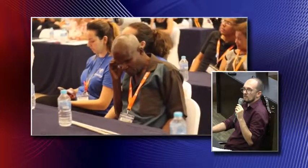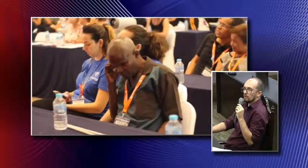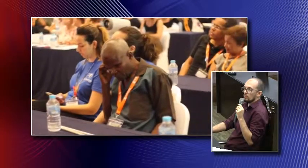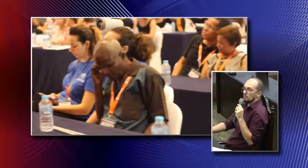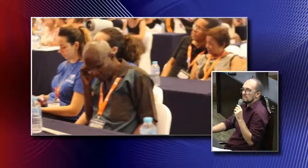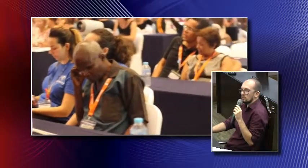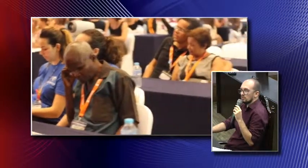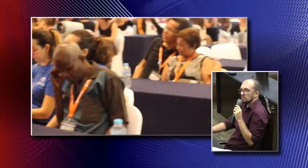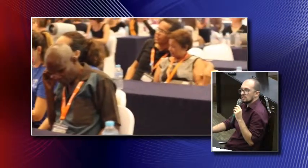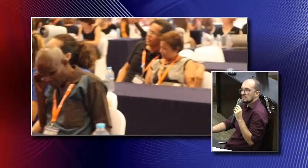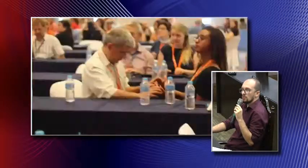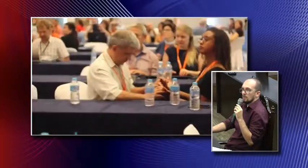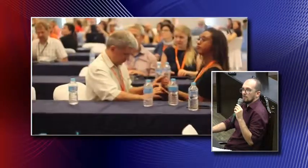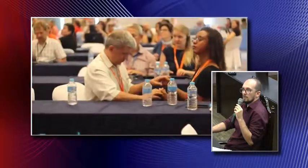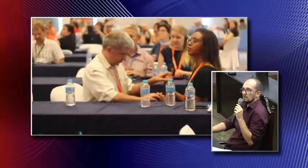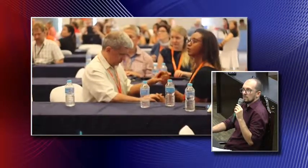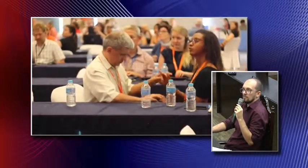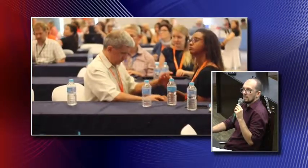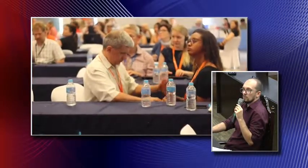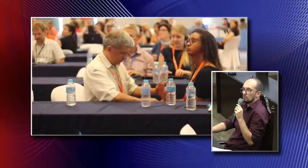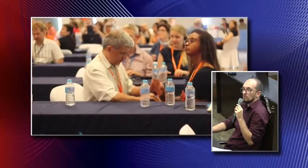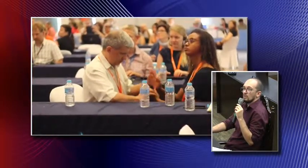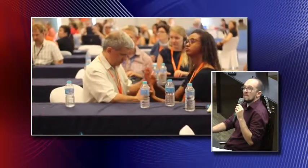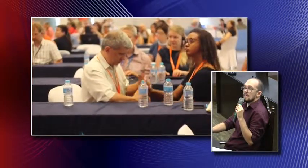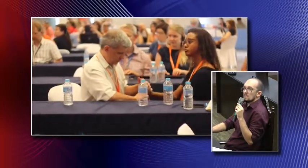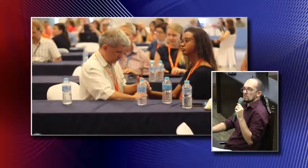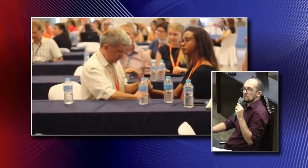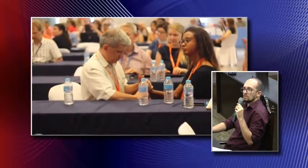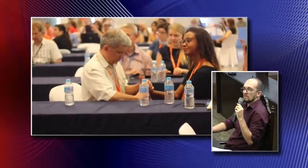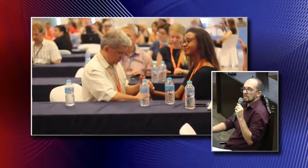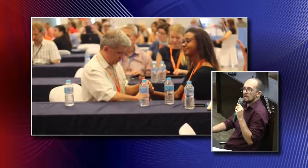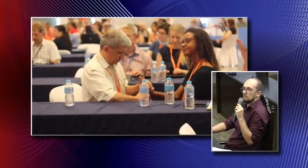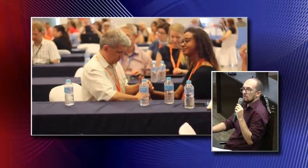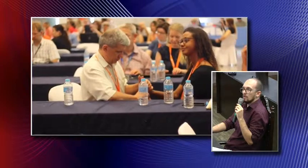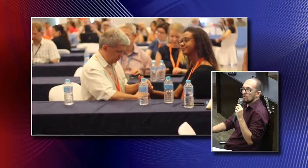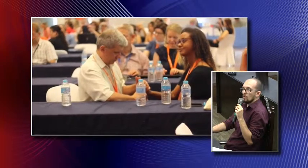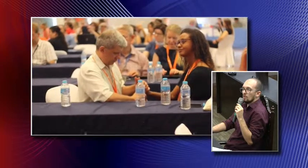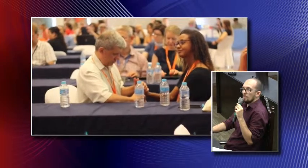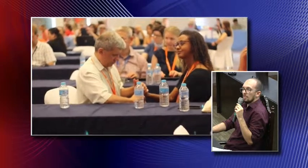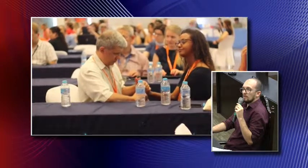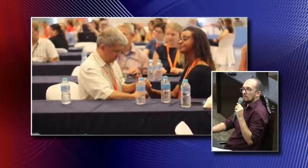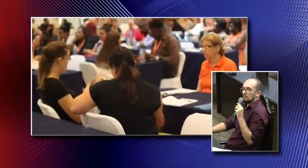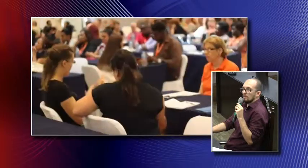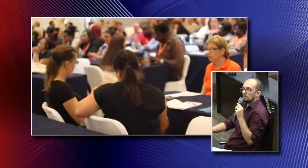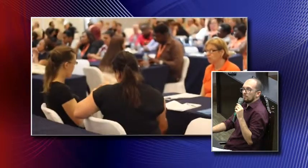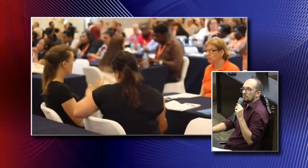surdo cego com resíduo de audição, em que a pessoa fala no ouvido. Esses 2 são brasileiros.